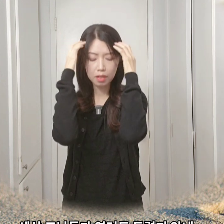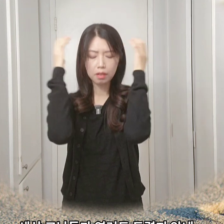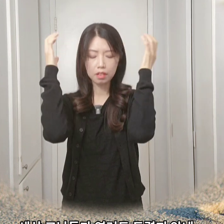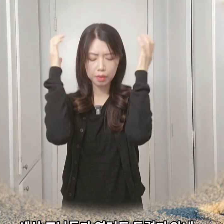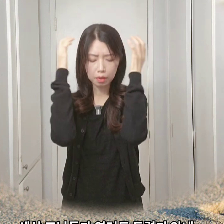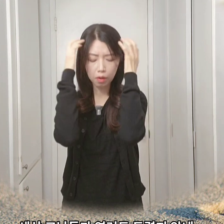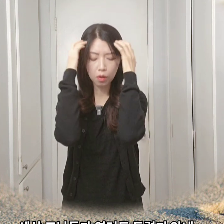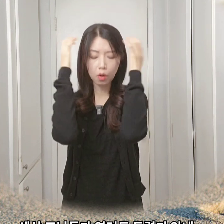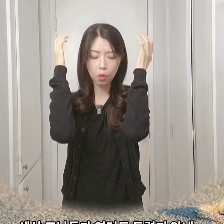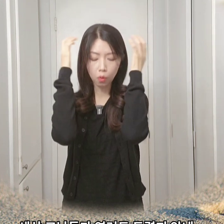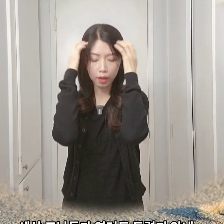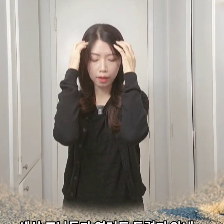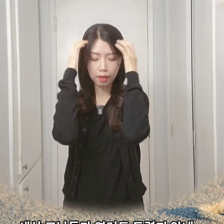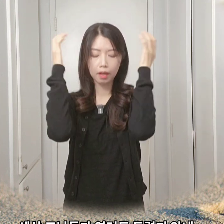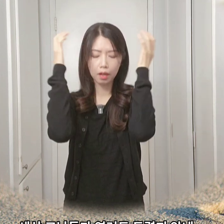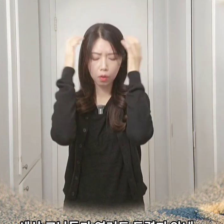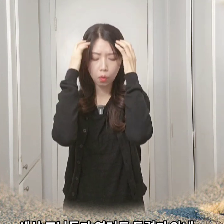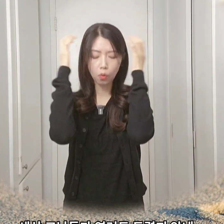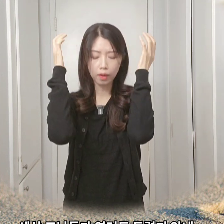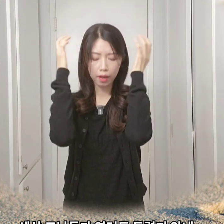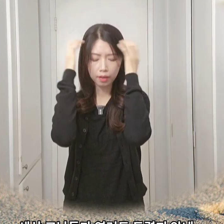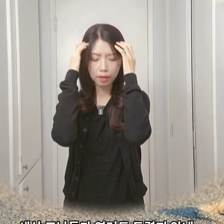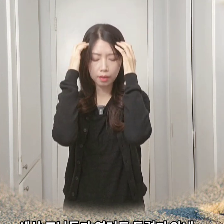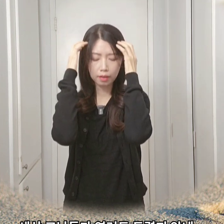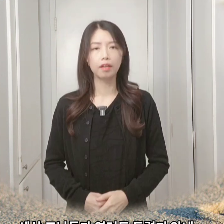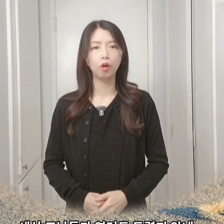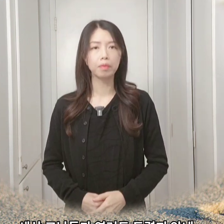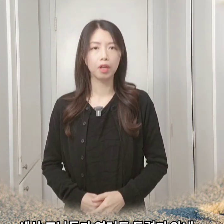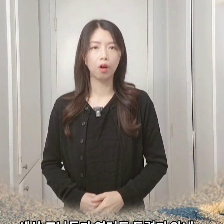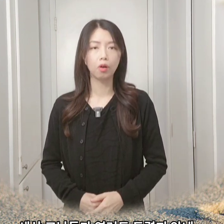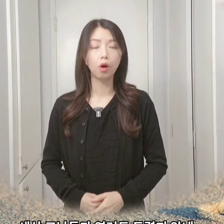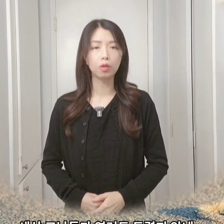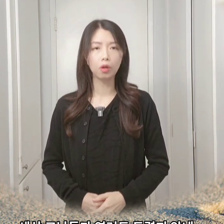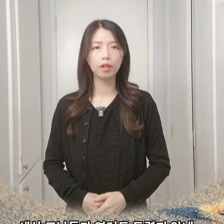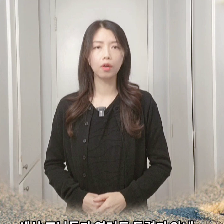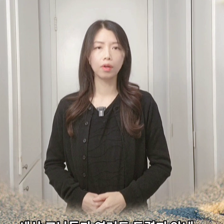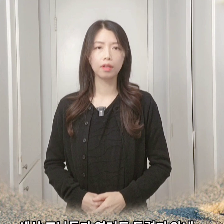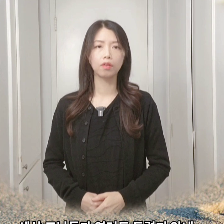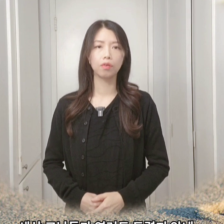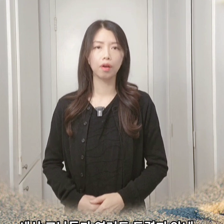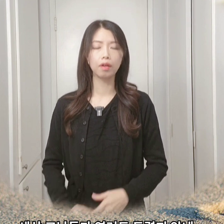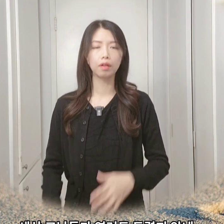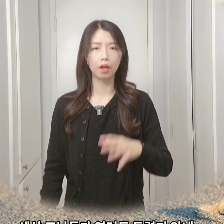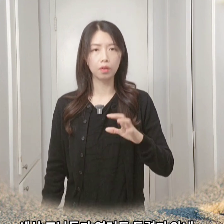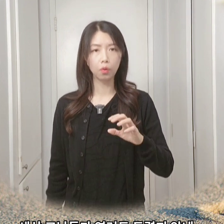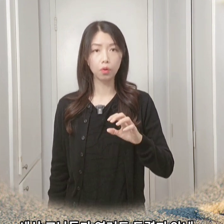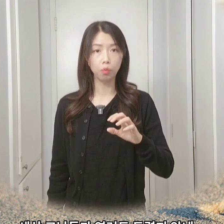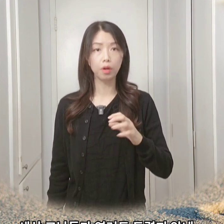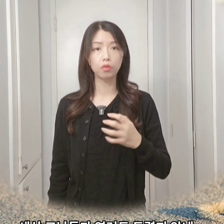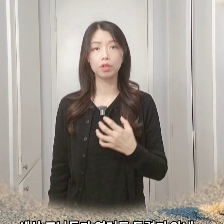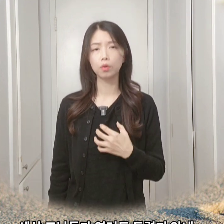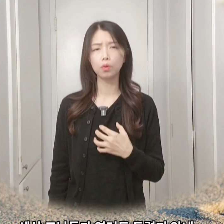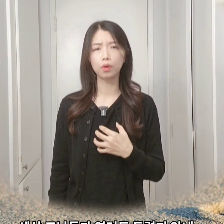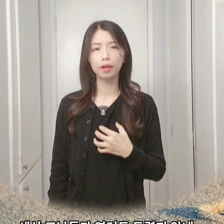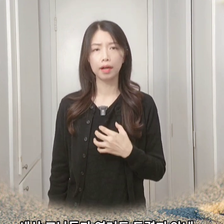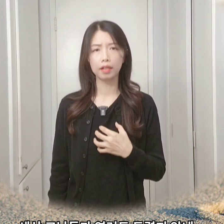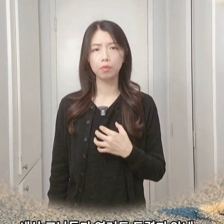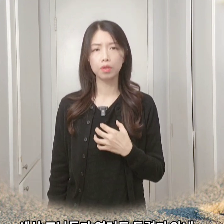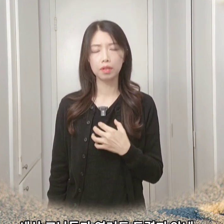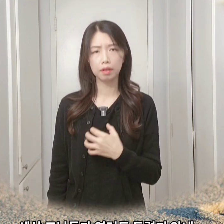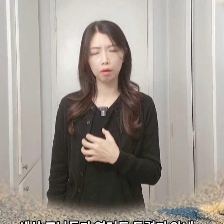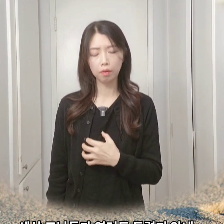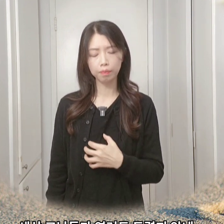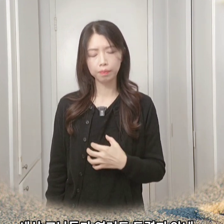살짝 찡그리시면서 고난, 염려, 걱정이라고 하는 뜻의 수어는 손을 오므려 주시고